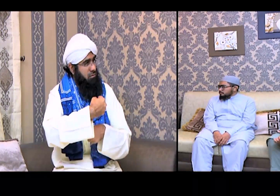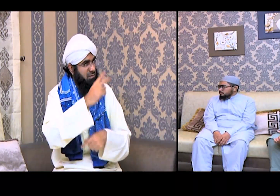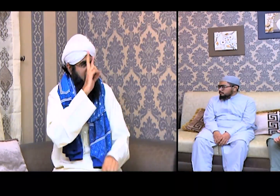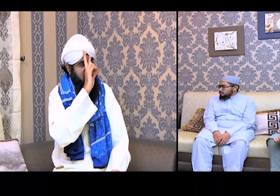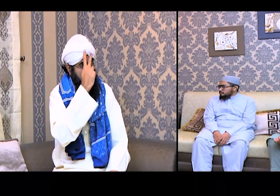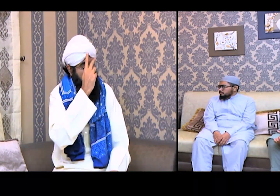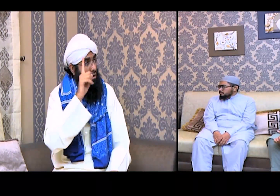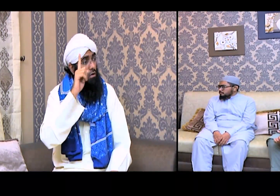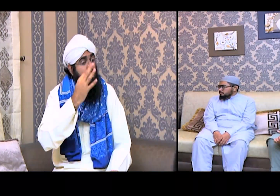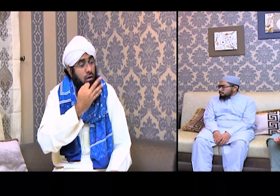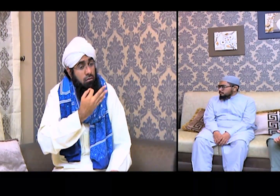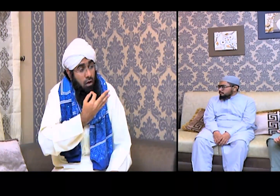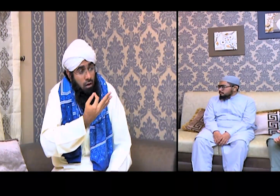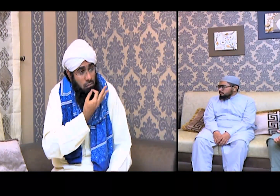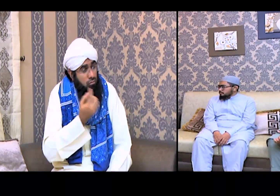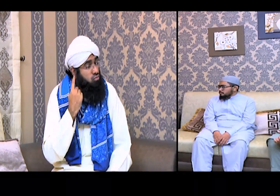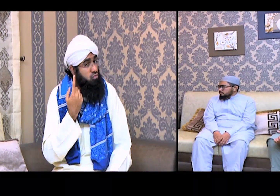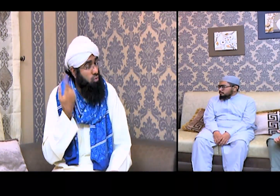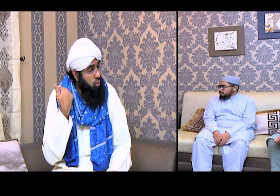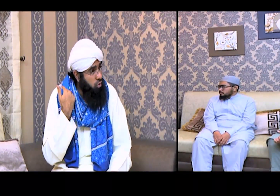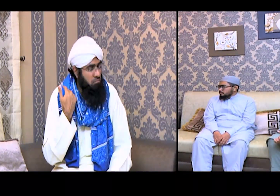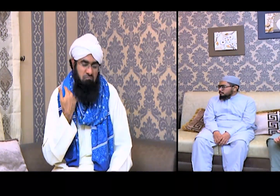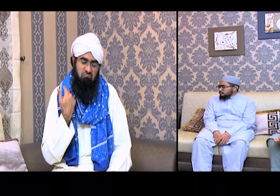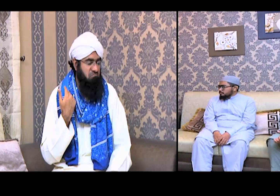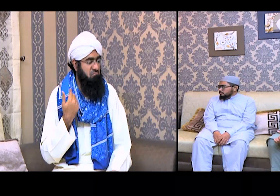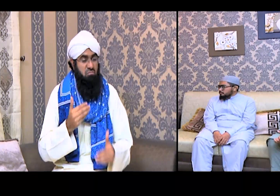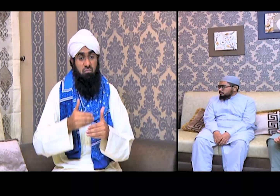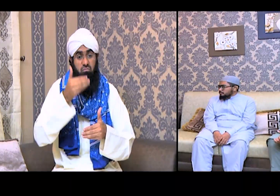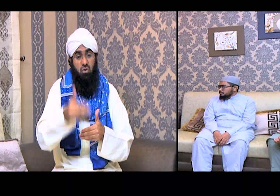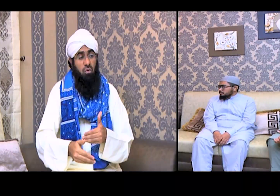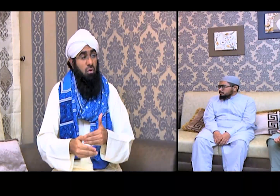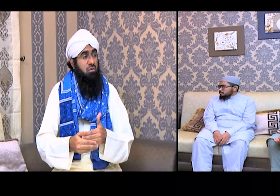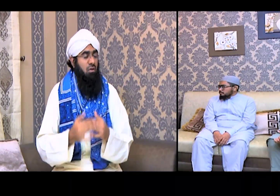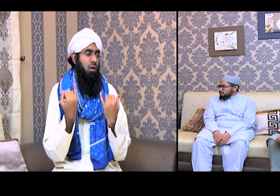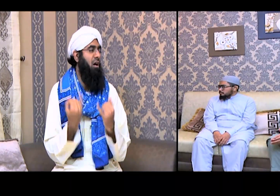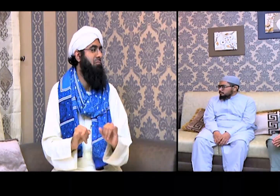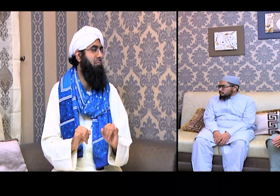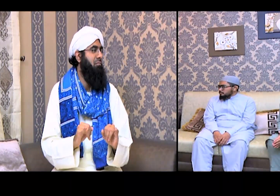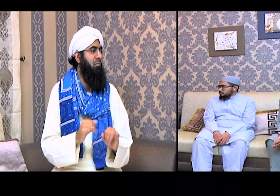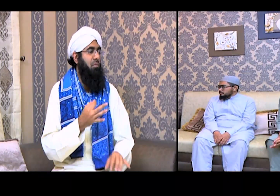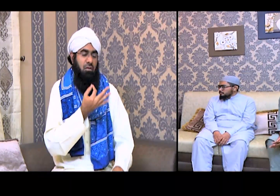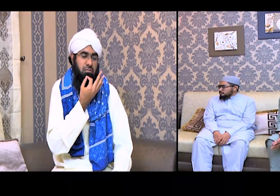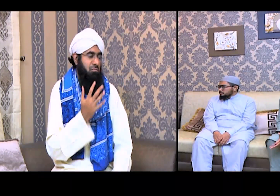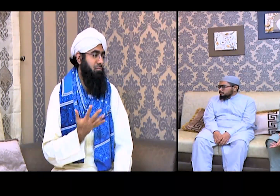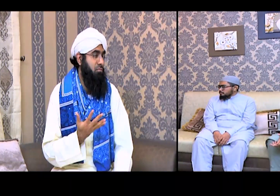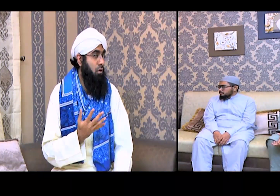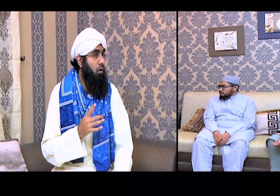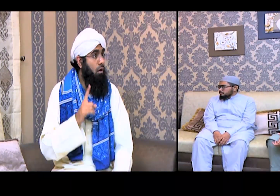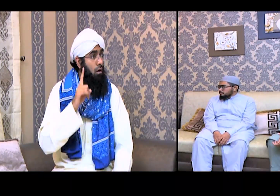احکام کی نافرمانیوں کا انجام بہت برا اور انتہائی خطرناک ہوتا ہے۔ جب بندہ اللہ پاک کی نافرمانی کا کوئی عمل کرتا